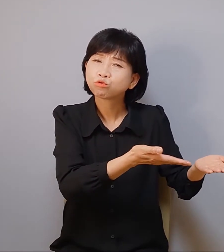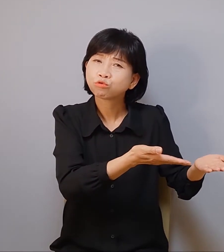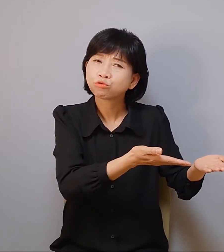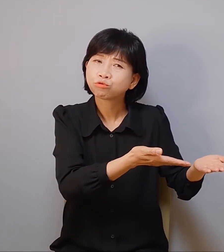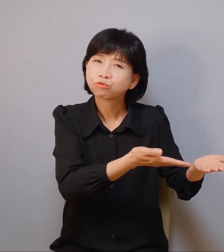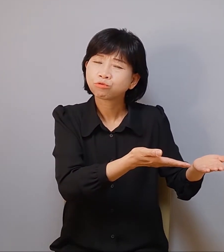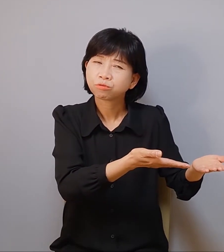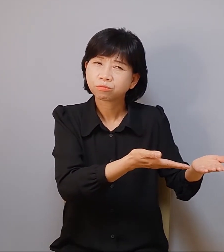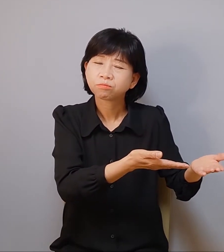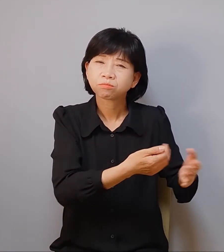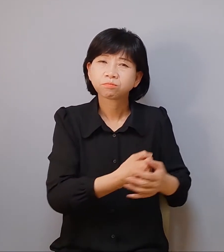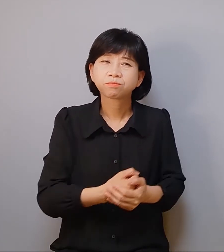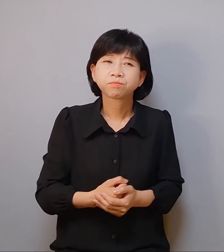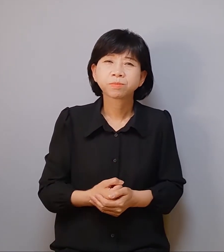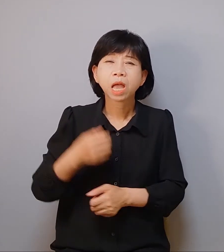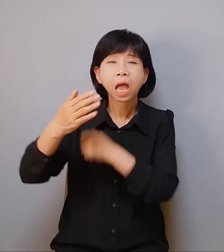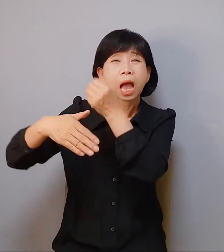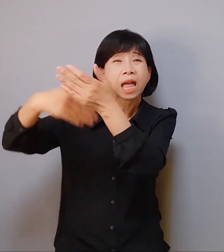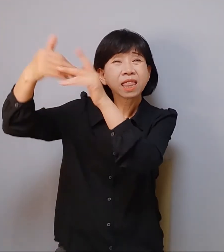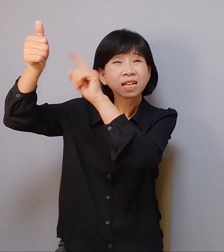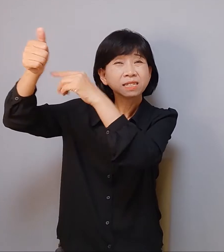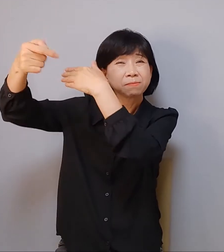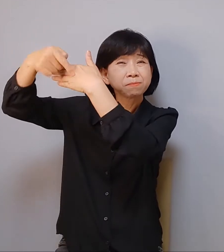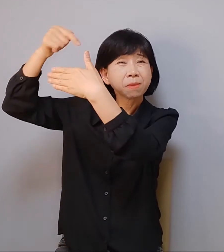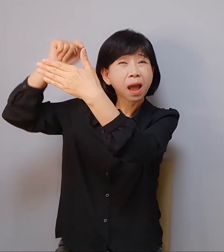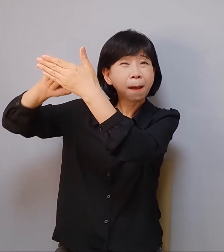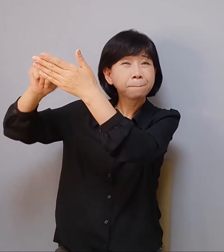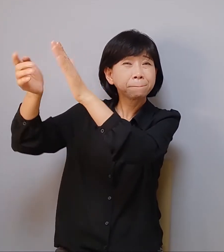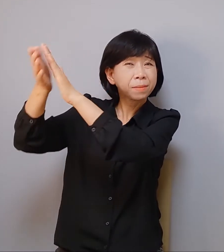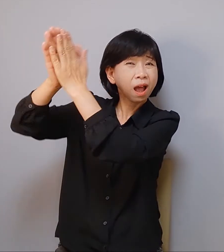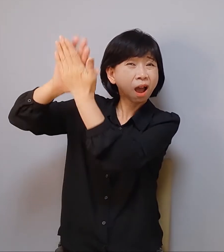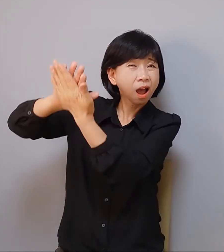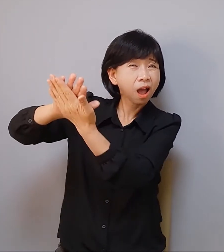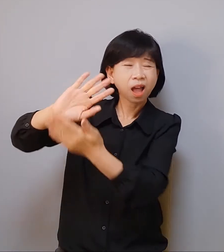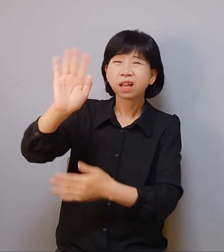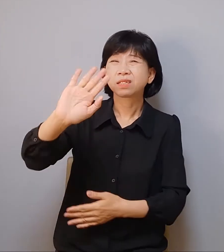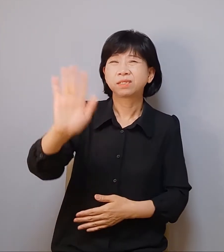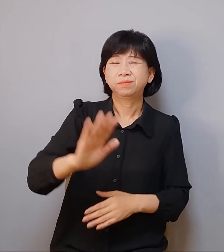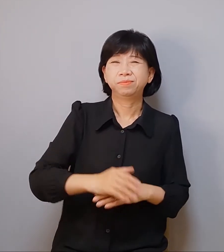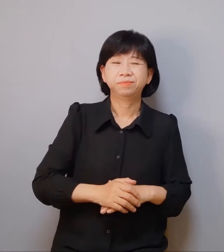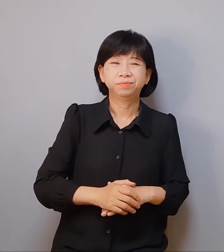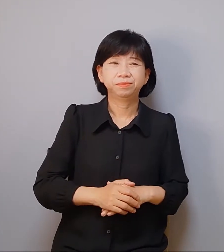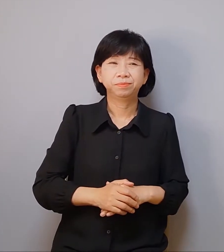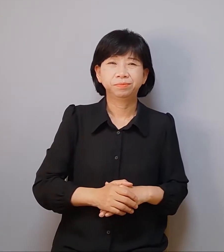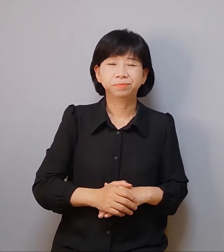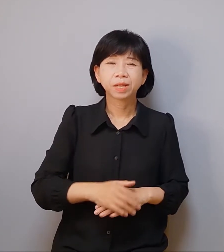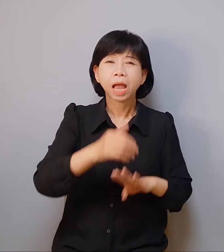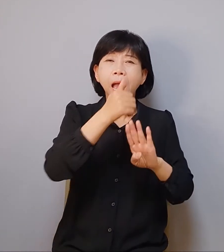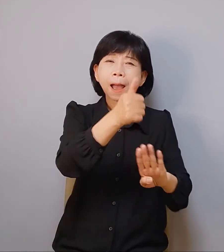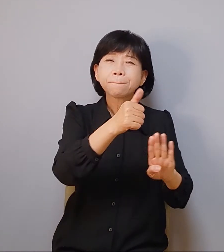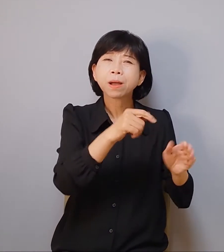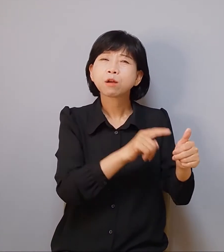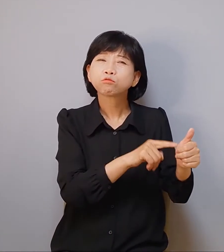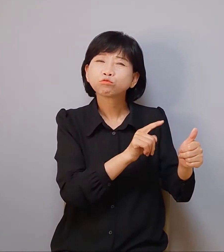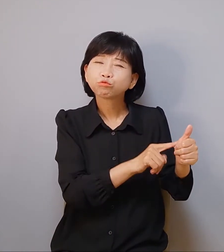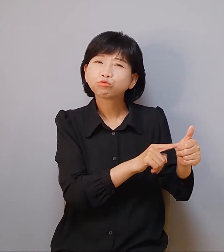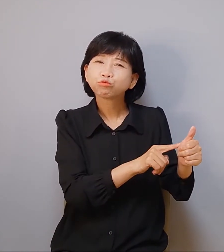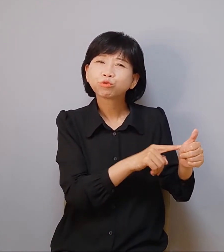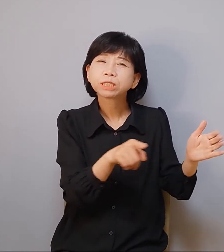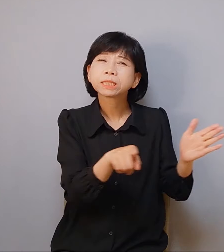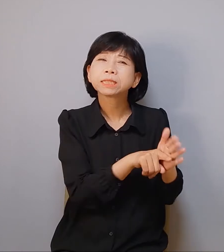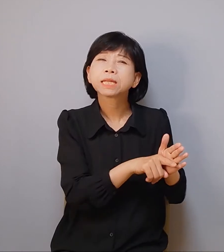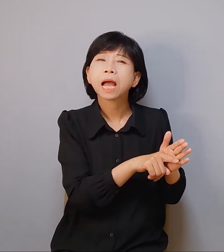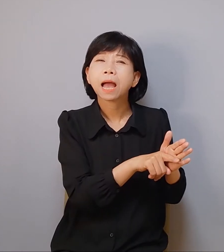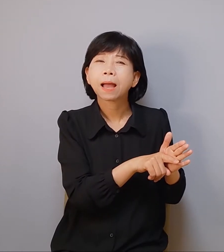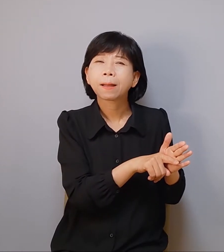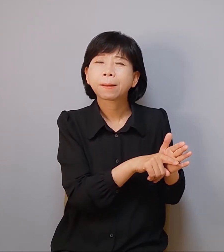않습니다. 성경을 잘 보시면 하나님께 변화가 일어난 게 아니고 하박국의 신앙이 변하고